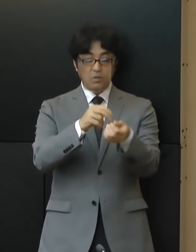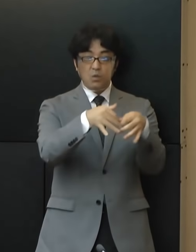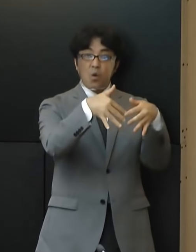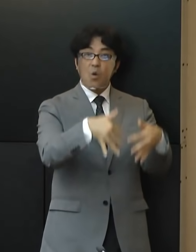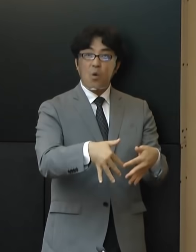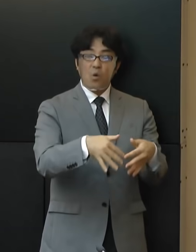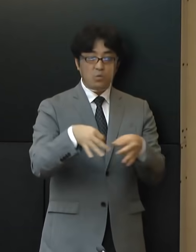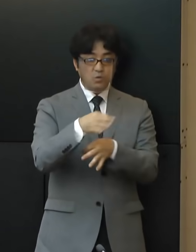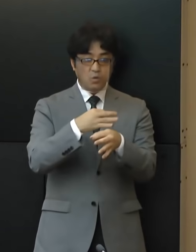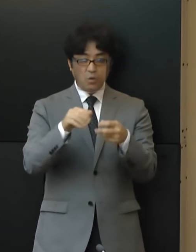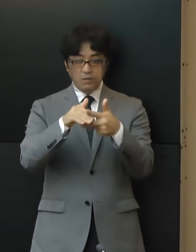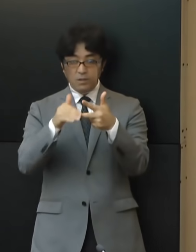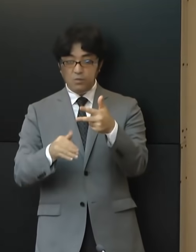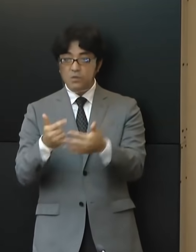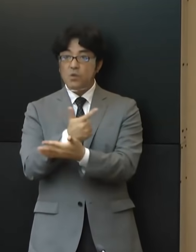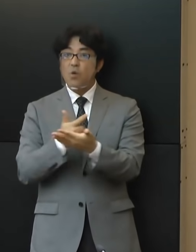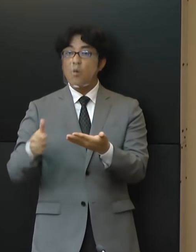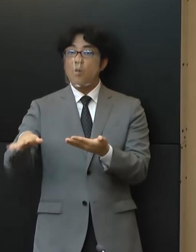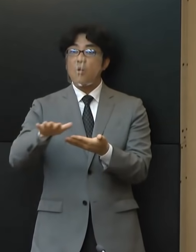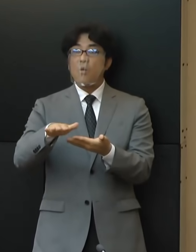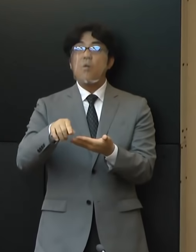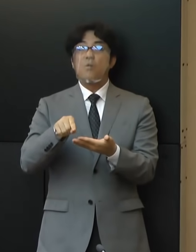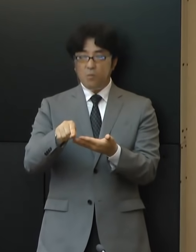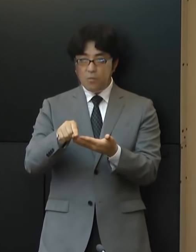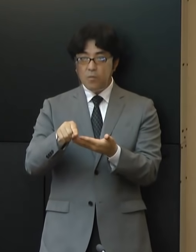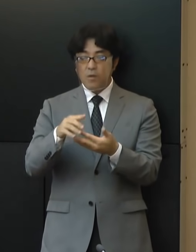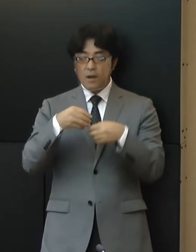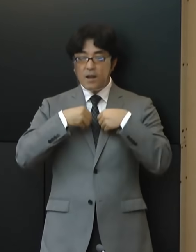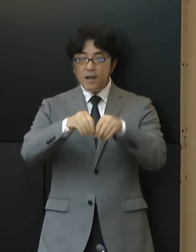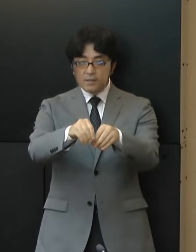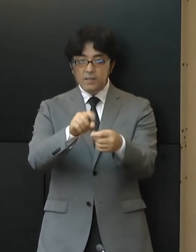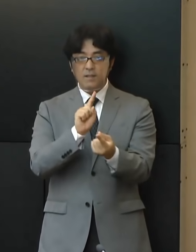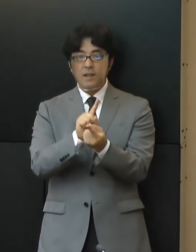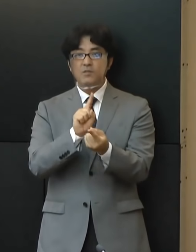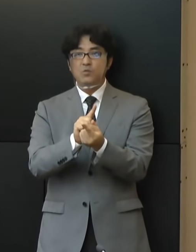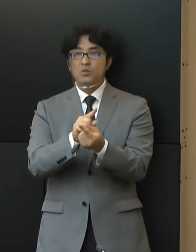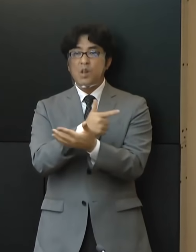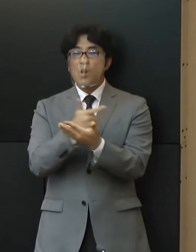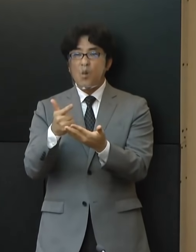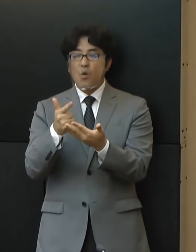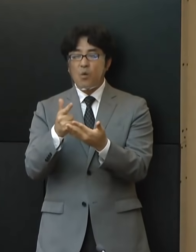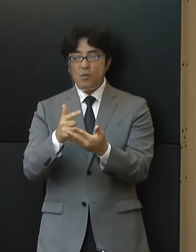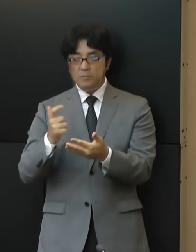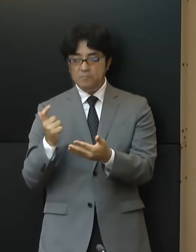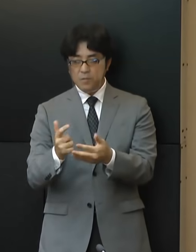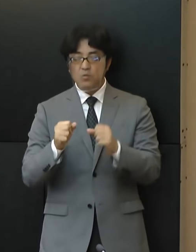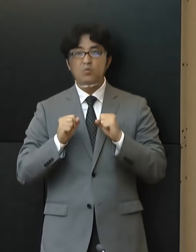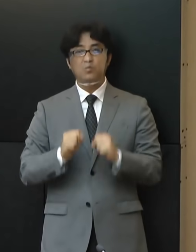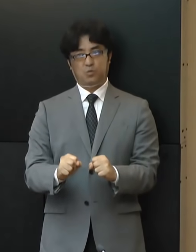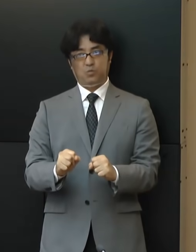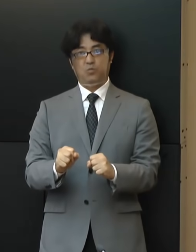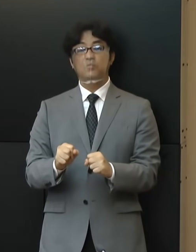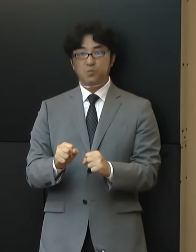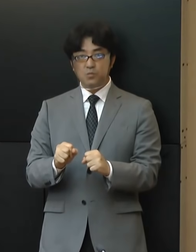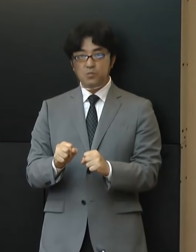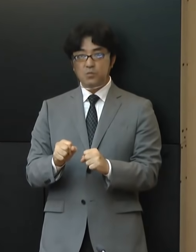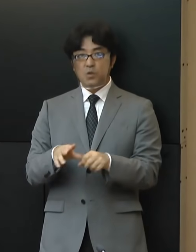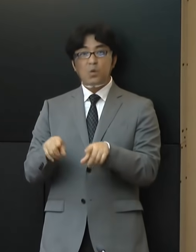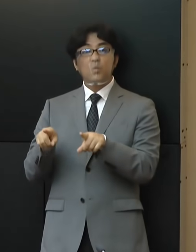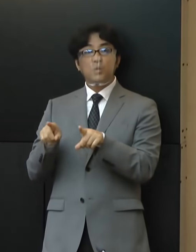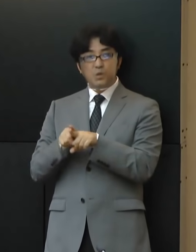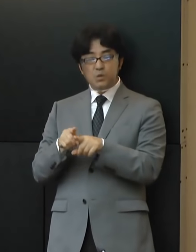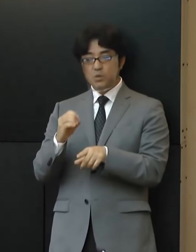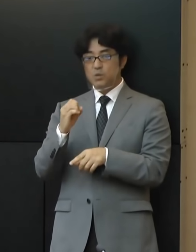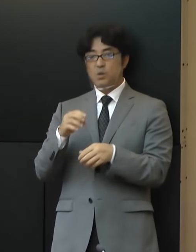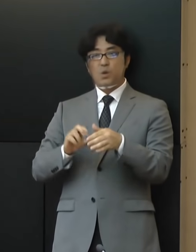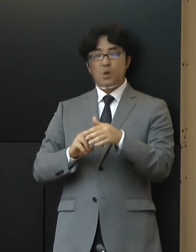来の体制に戻るというよりは感染対策をしっかり講じる新しい、生活様式、ウィズコロナの時代に合わせ